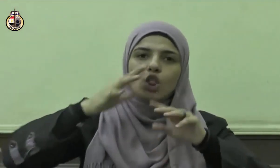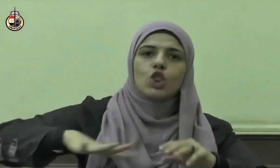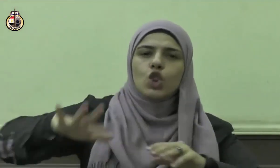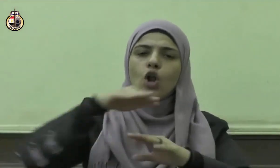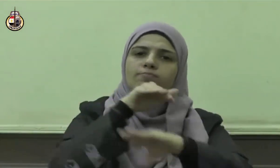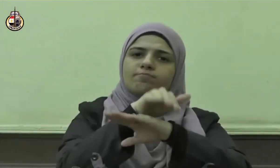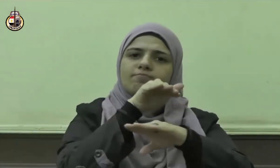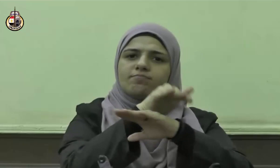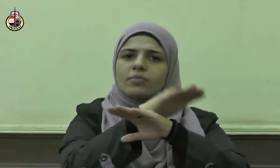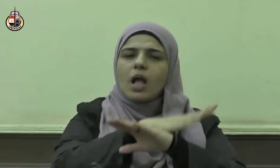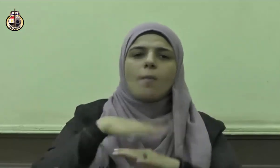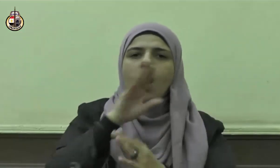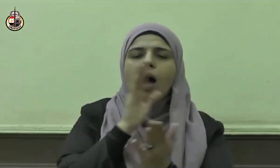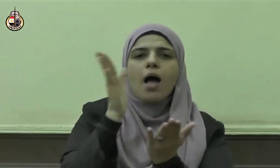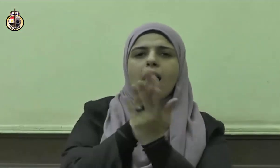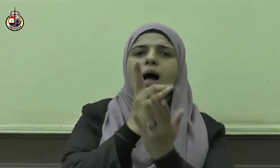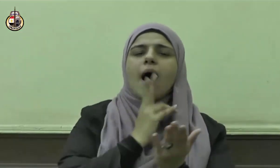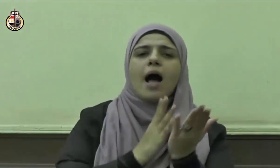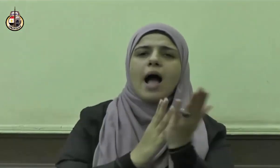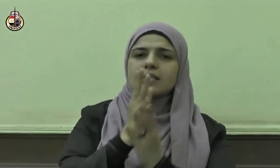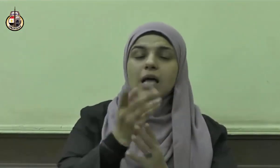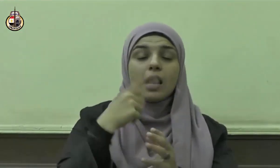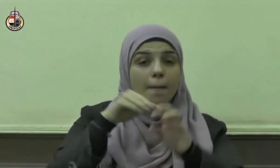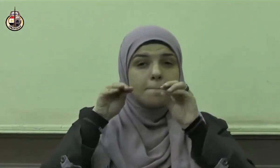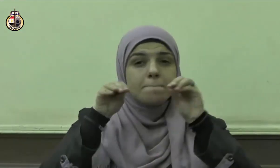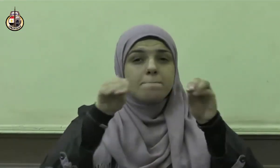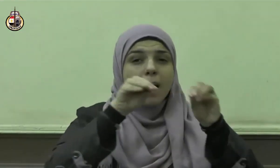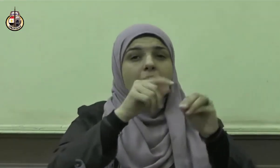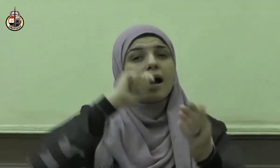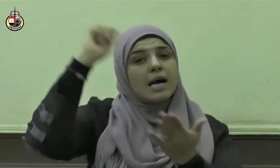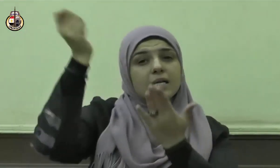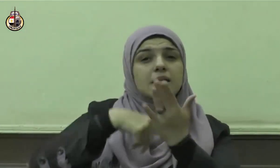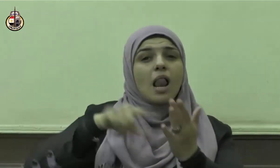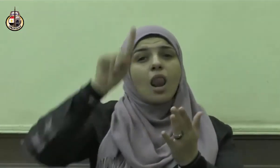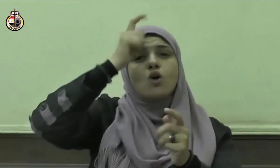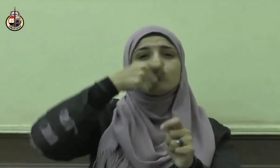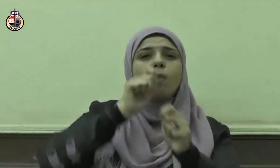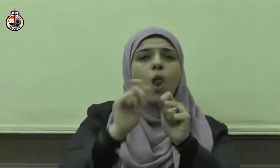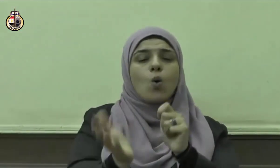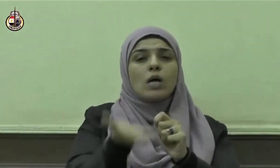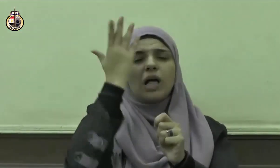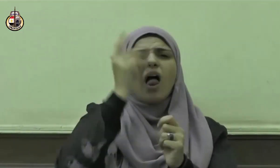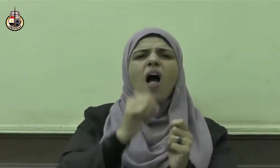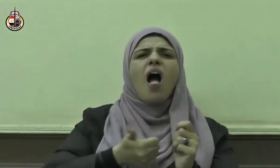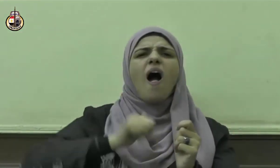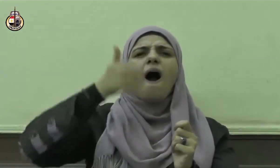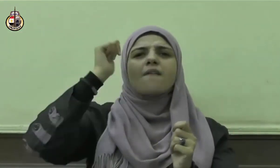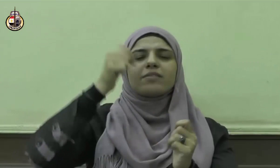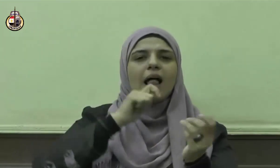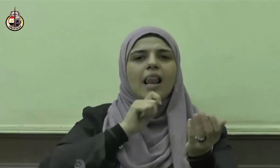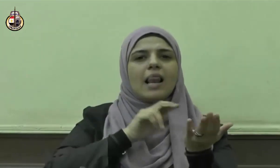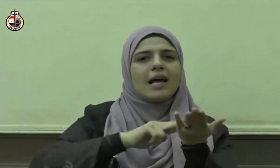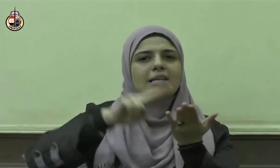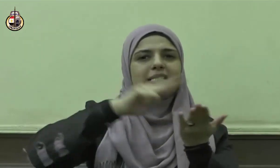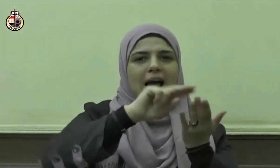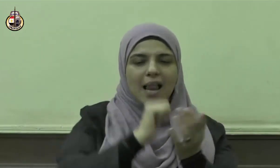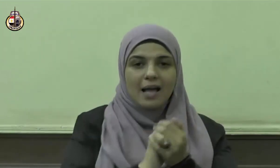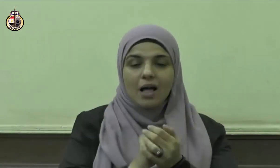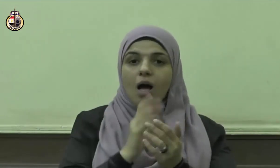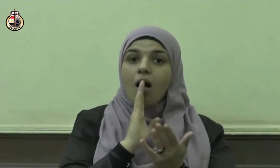الحسنة، فبلغوا رسالة ربهم أحسن ما يكون البلاغ، فاستحقوا أن